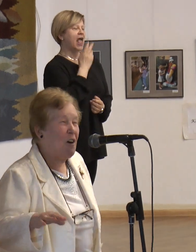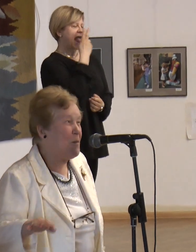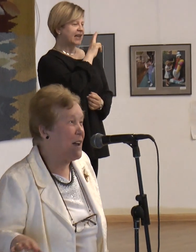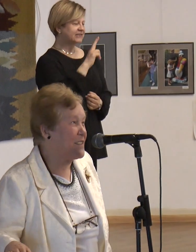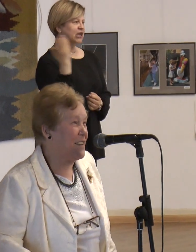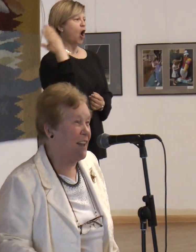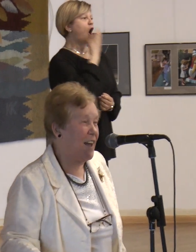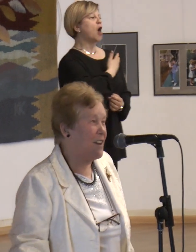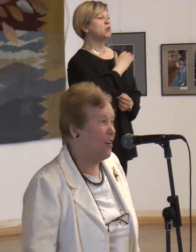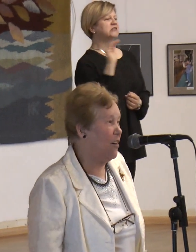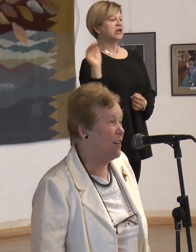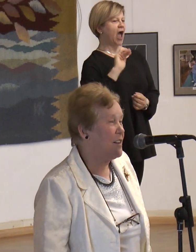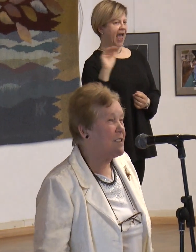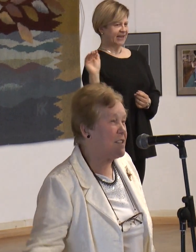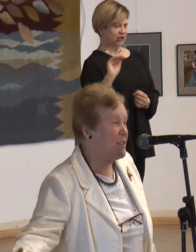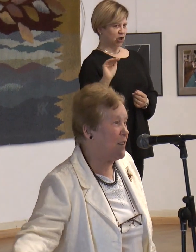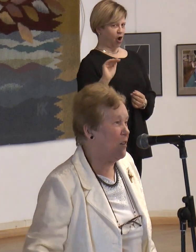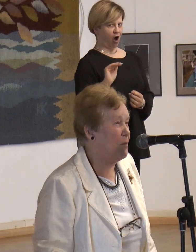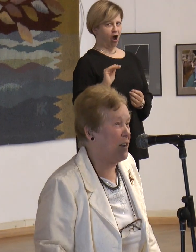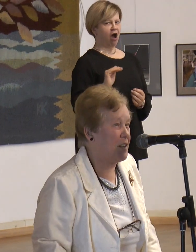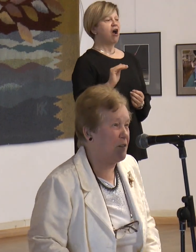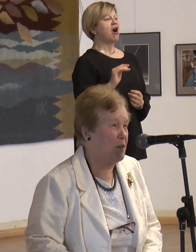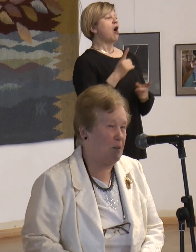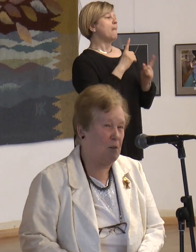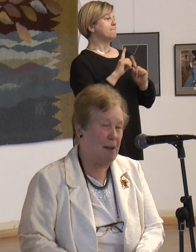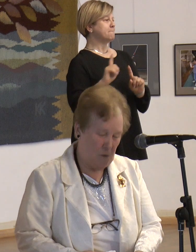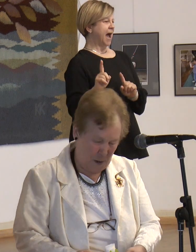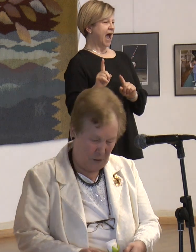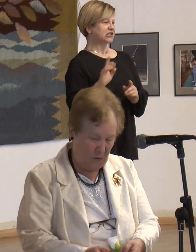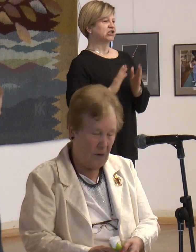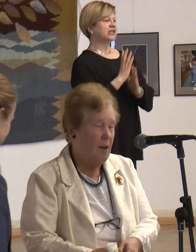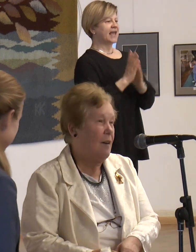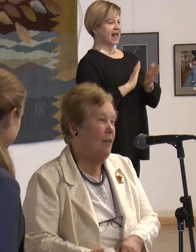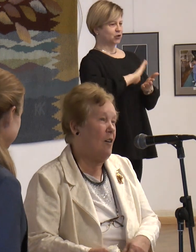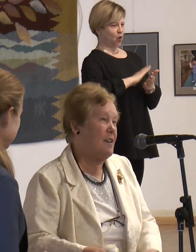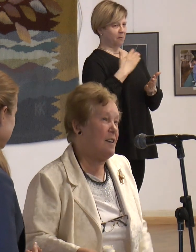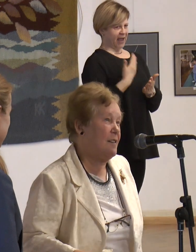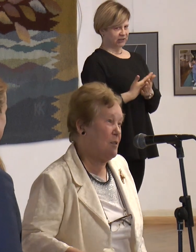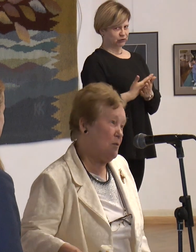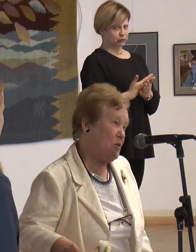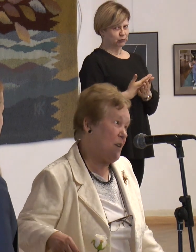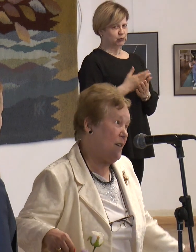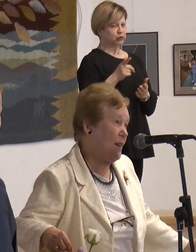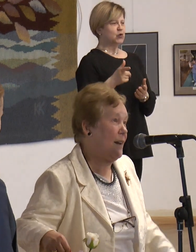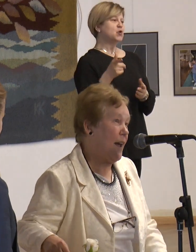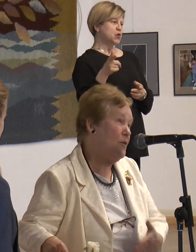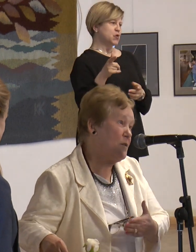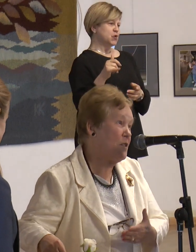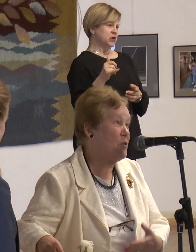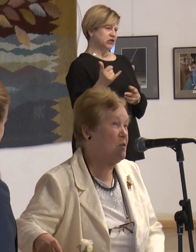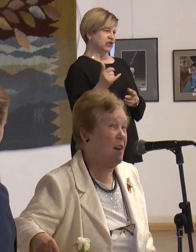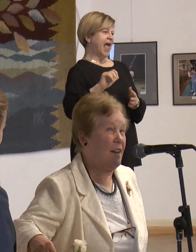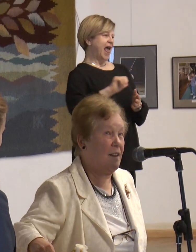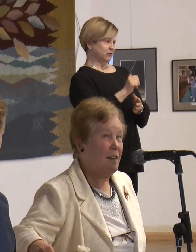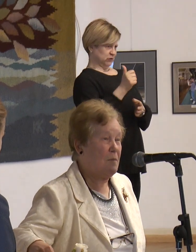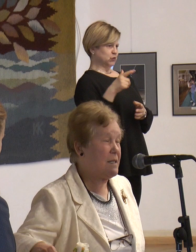Elnézést, Hamerszki Erika, szintén a másik Jeltormácsunk, aki is ugye, hát először